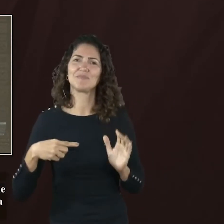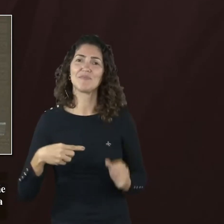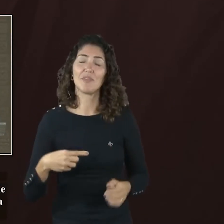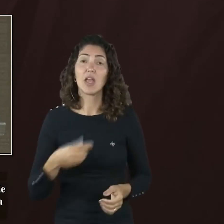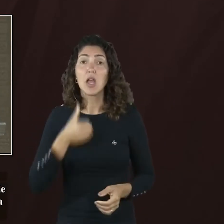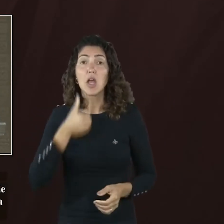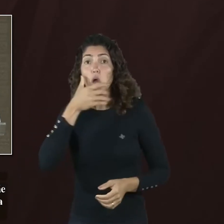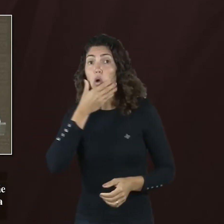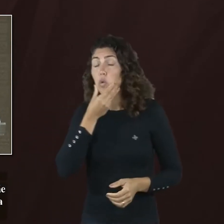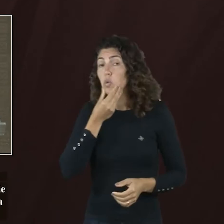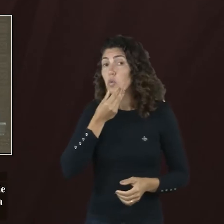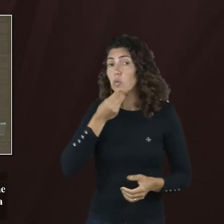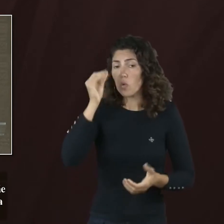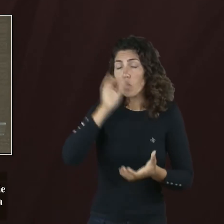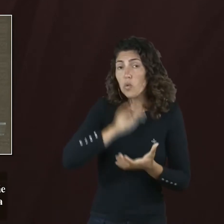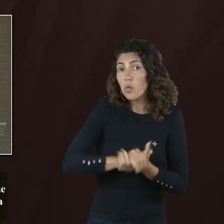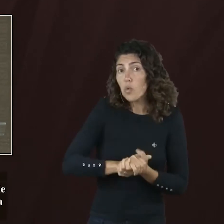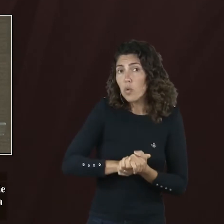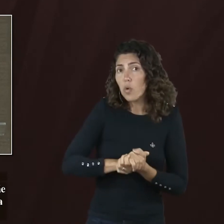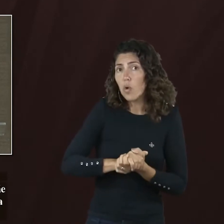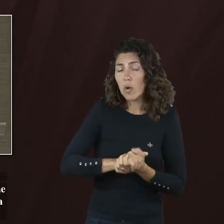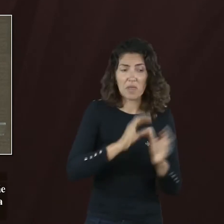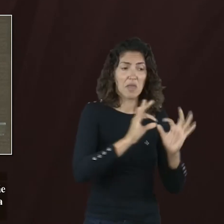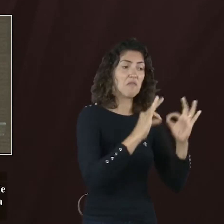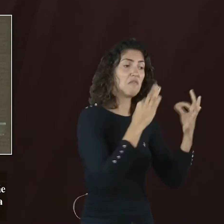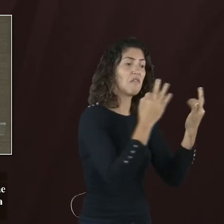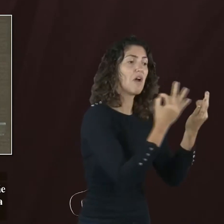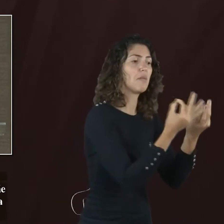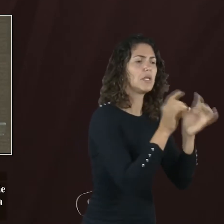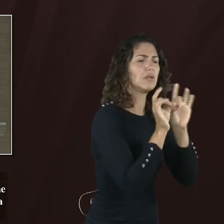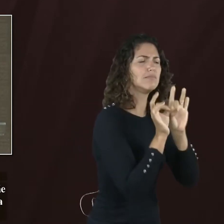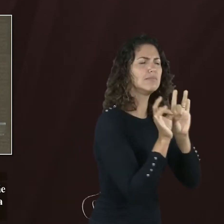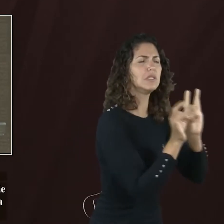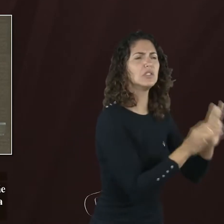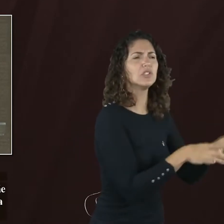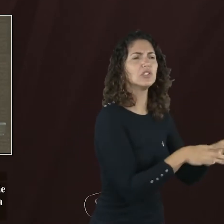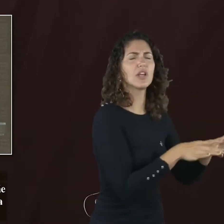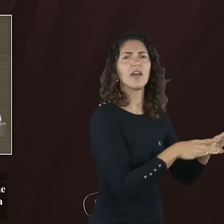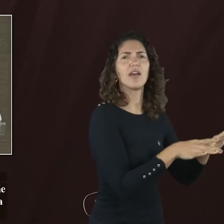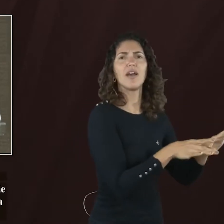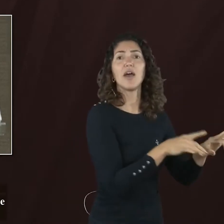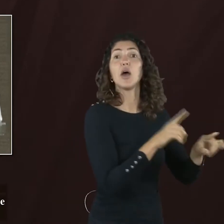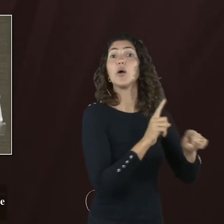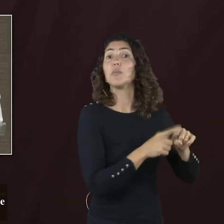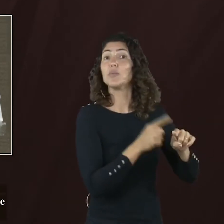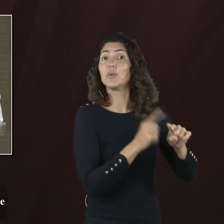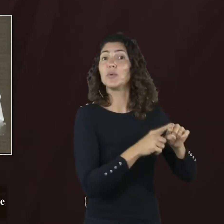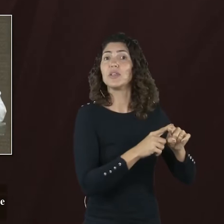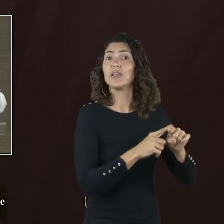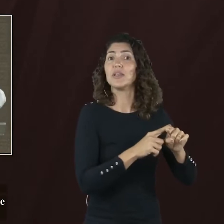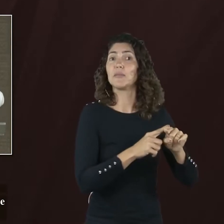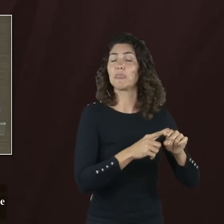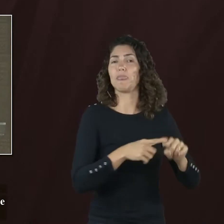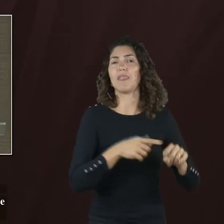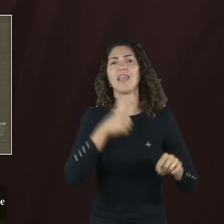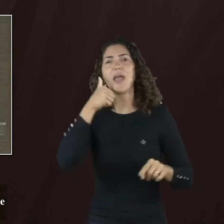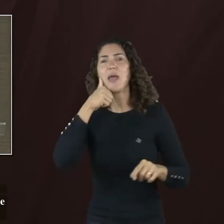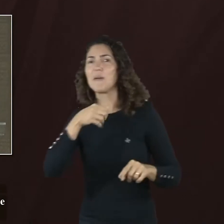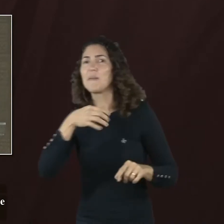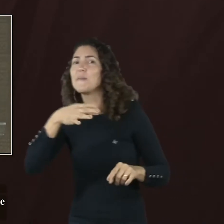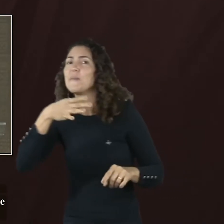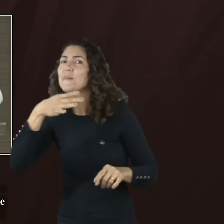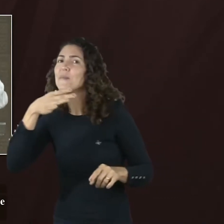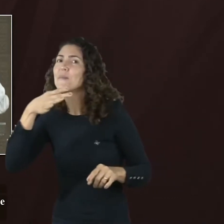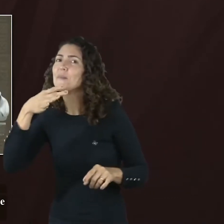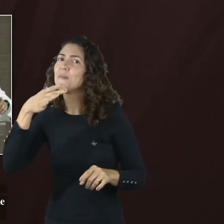se unirá à sua mulher, e se tornarão os dois uma só carne. Grande é esse mistério, mas eu me